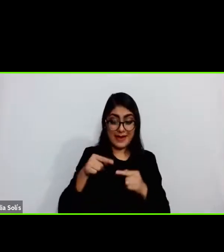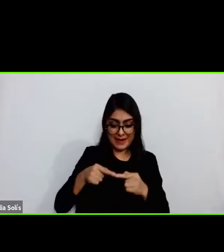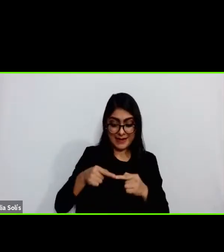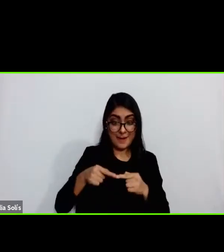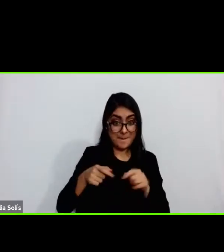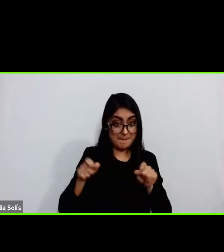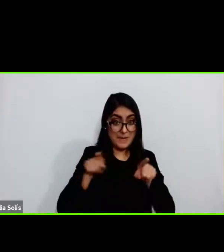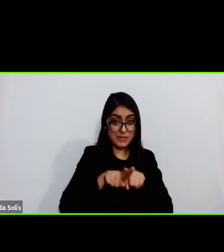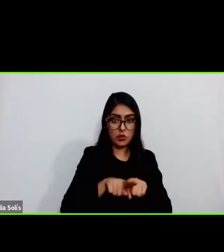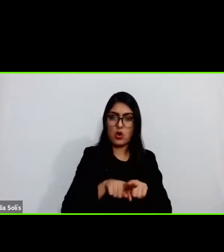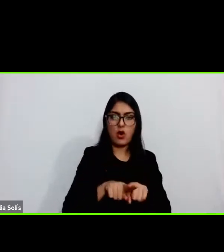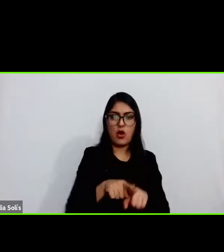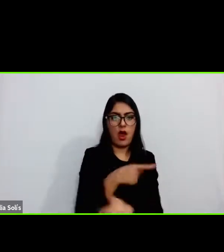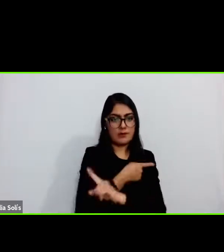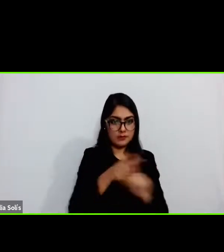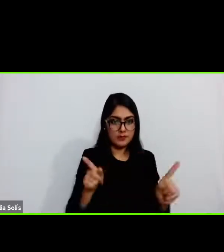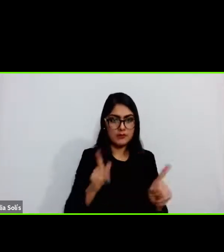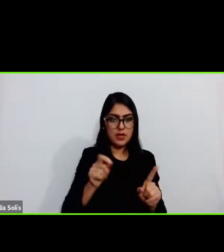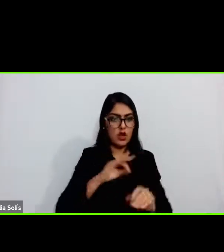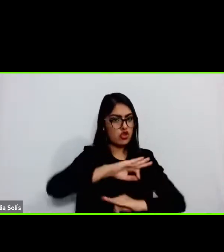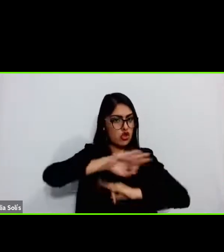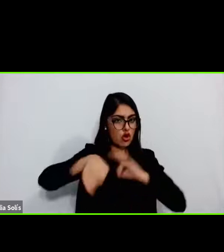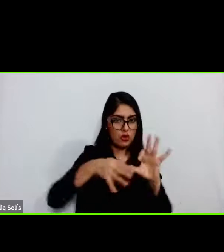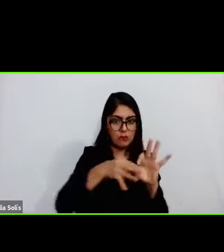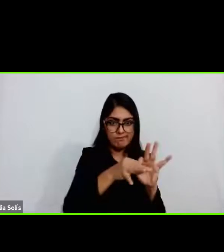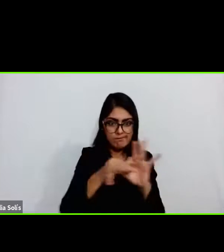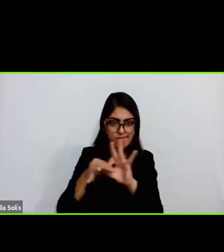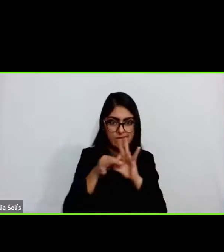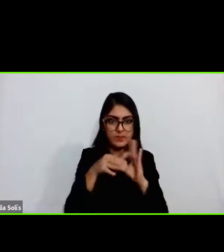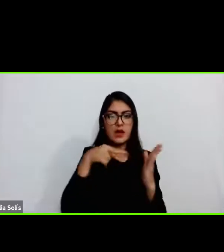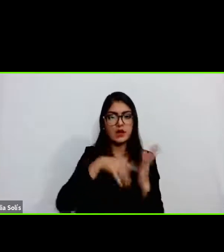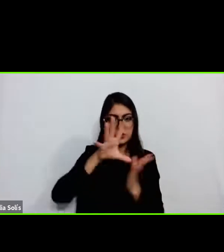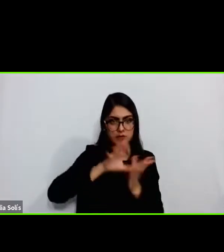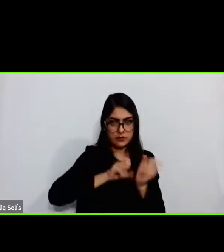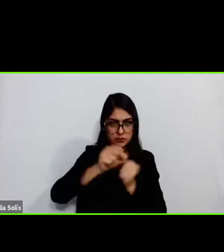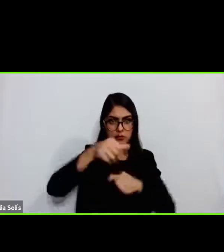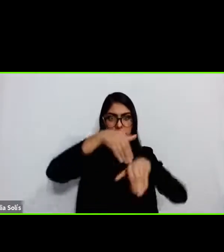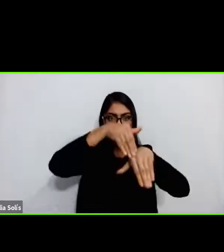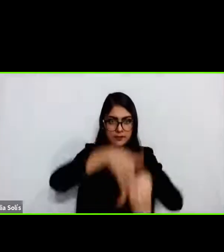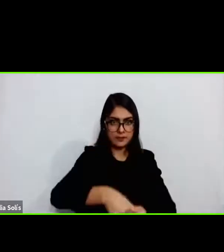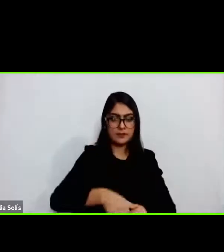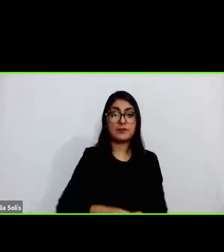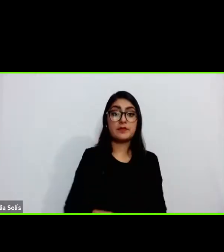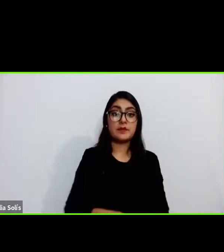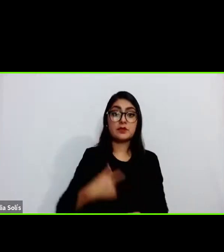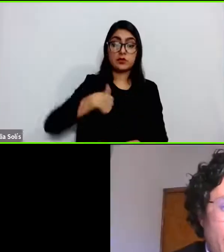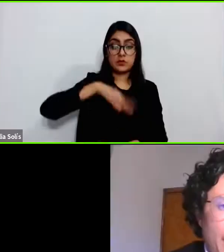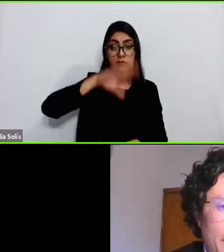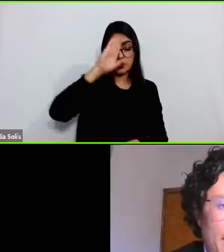a todos los poderes del Estado. Entonces, esa primera etapa yo diría que termina,